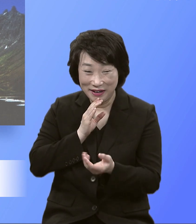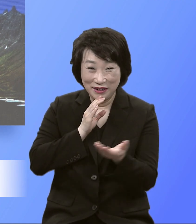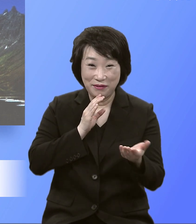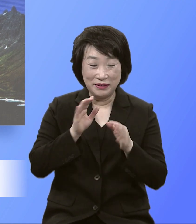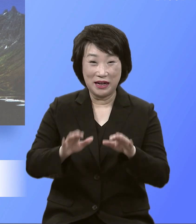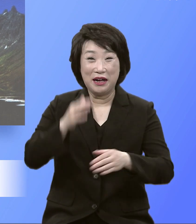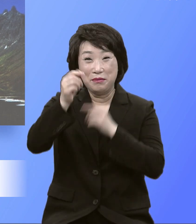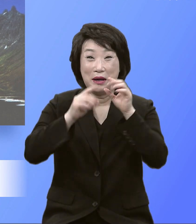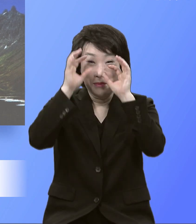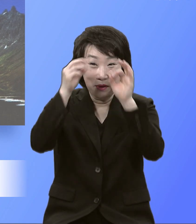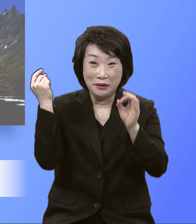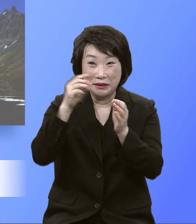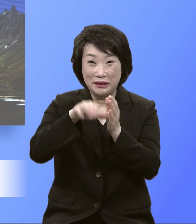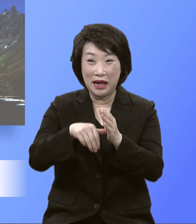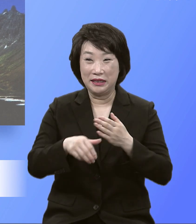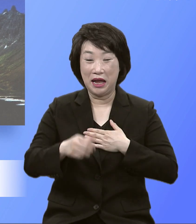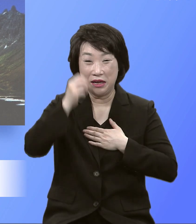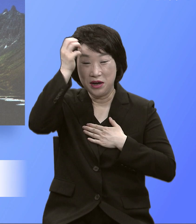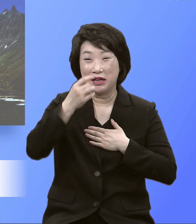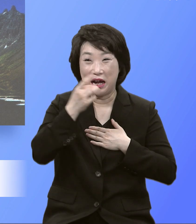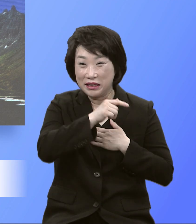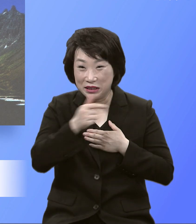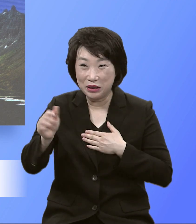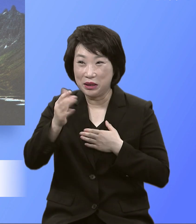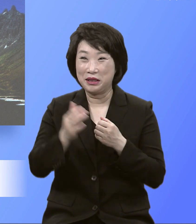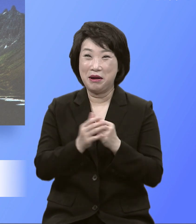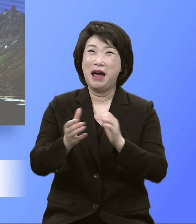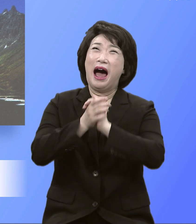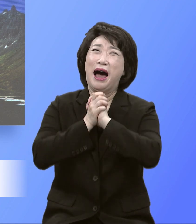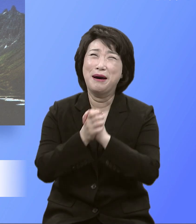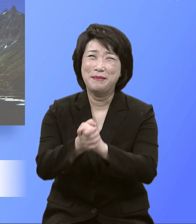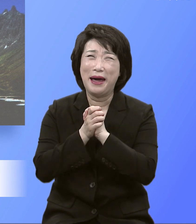말씀을 들을 때도 막 제 영의 양식이 되니까 막